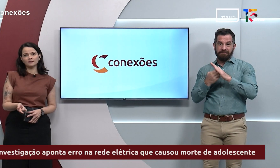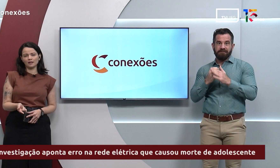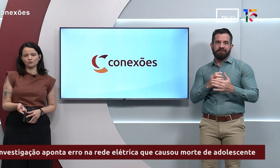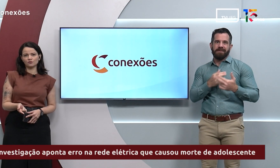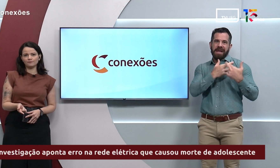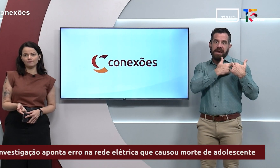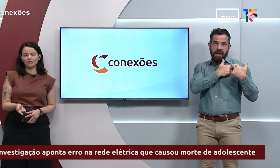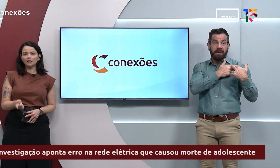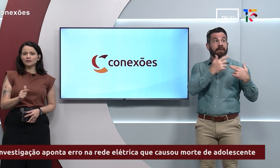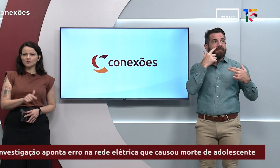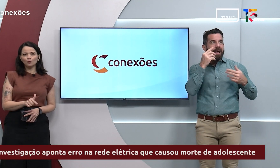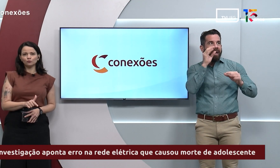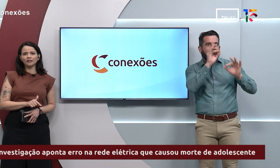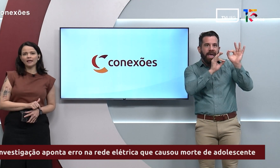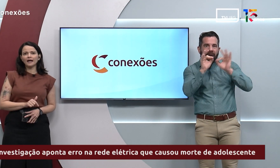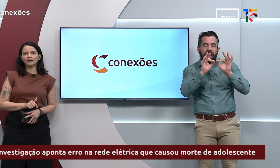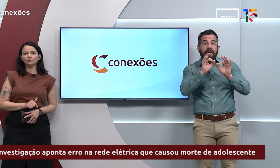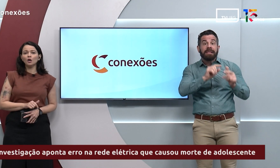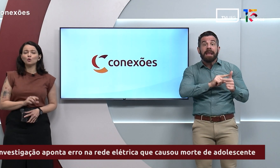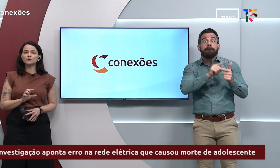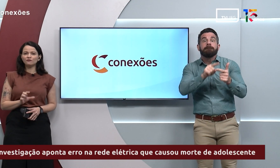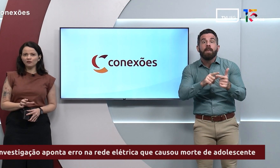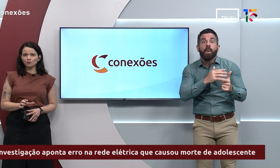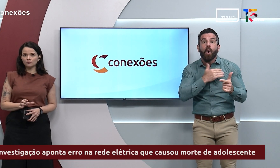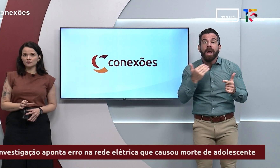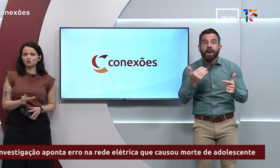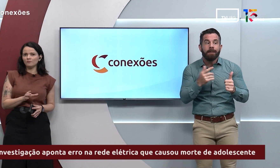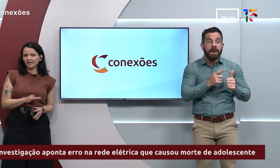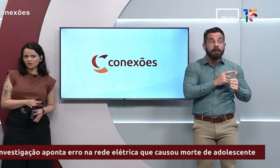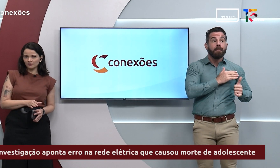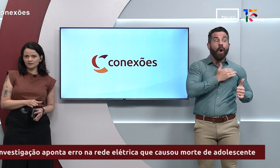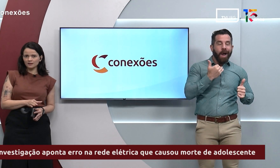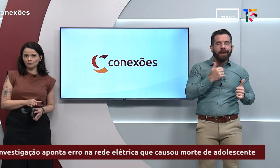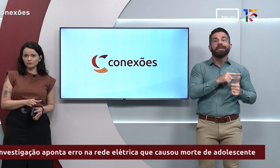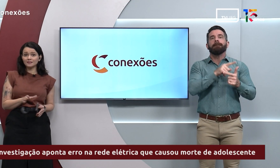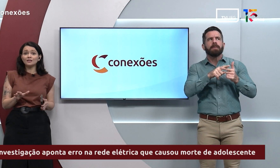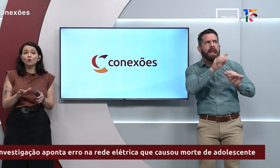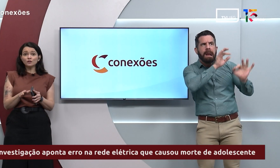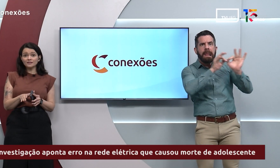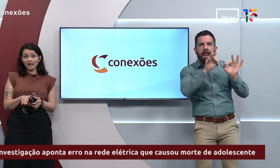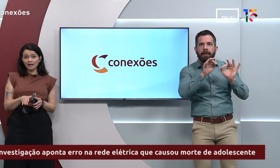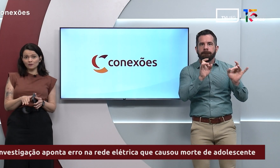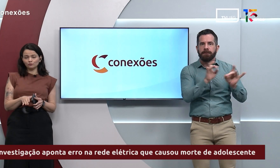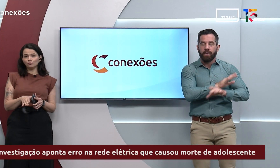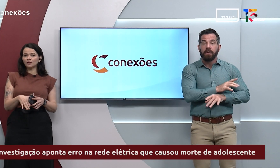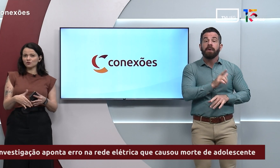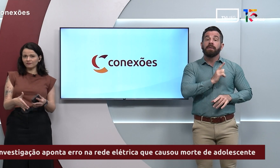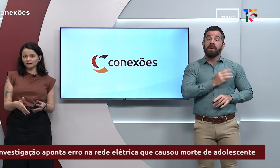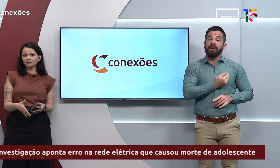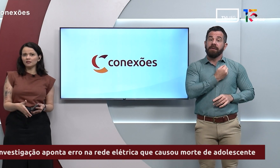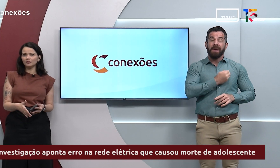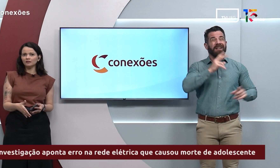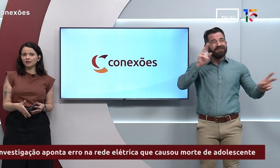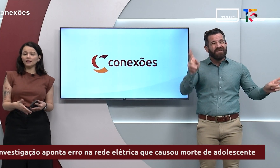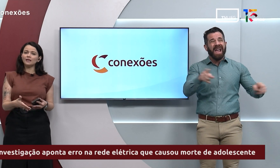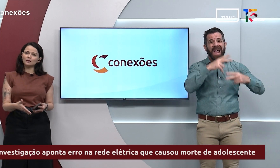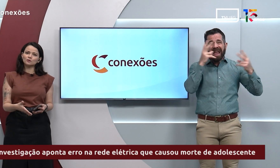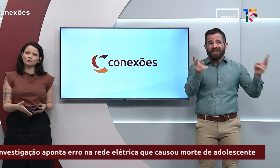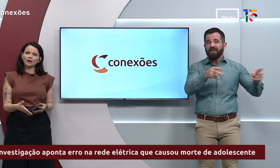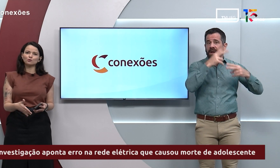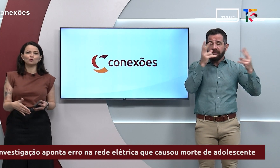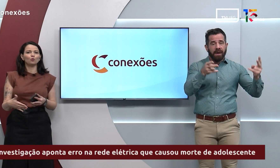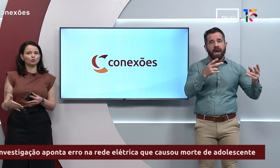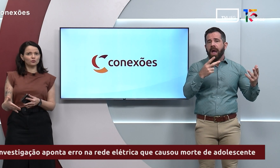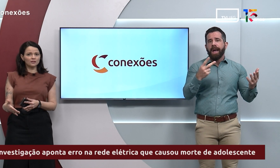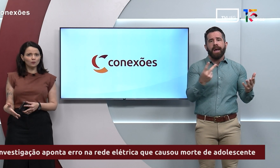da adolescente. Segundo o delegado, os fios de média tensão se encostaram durante a ventania e